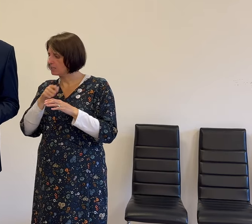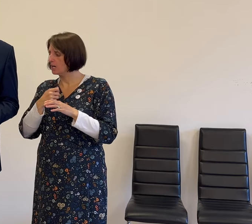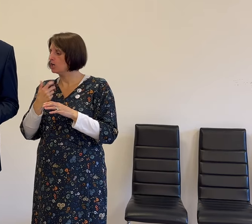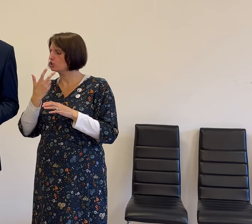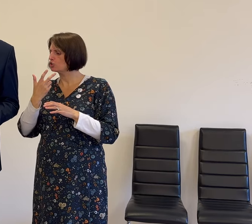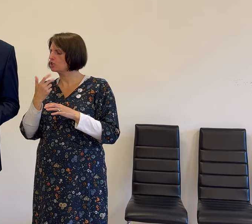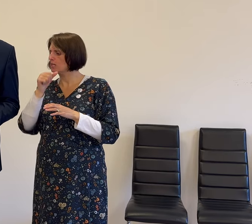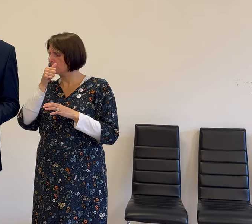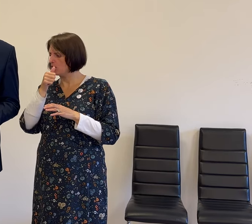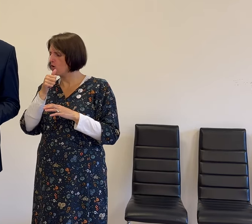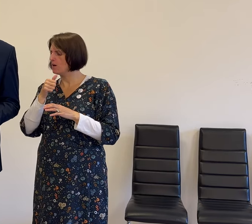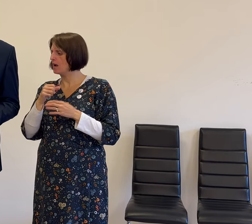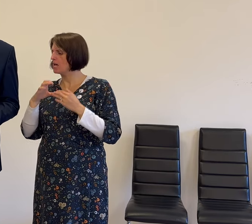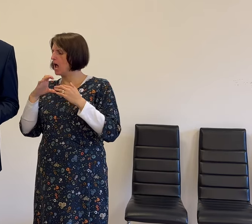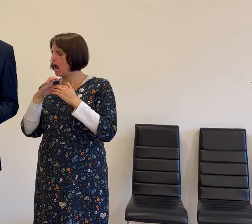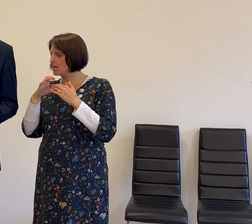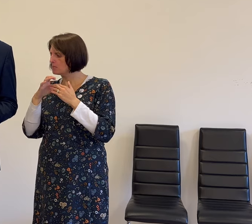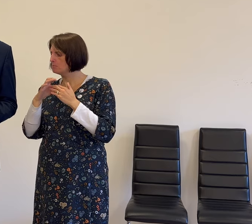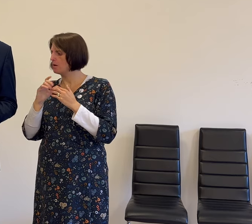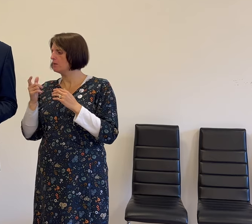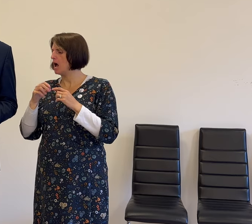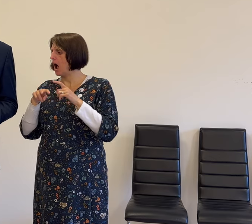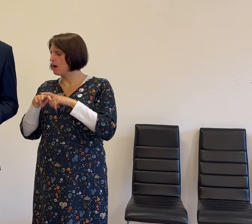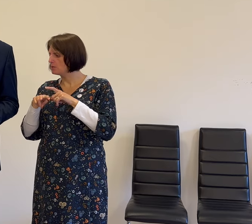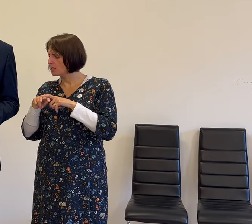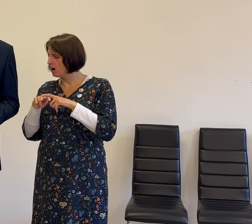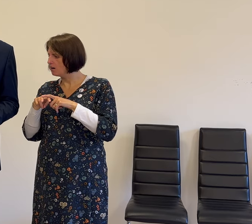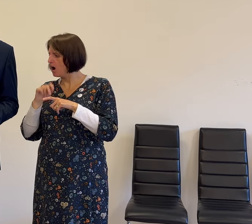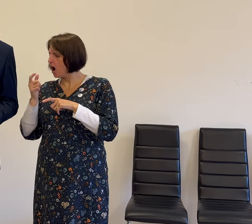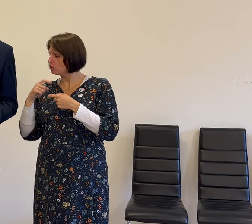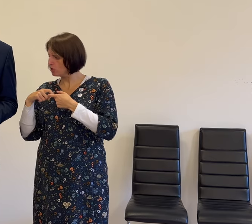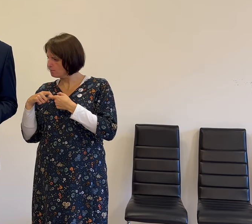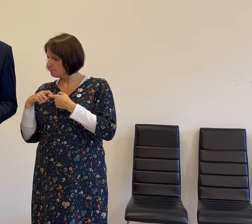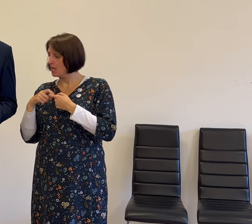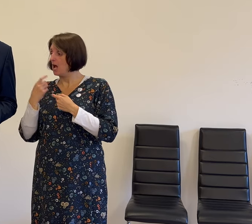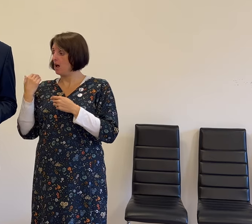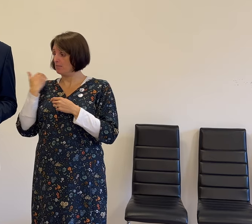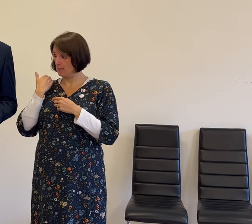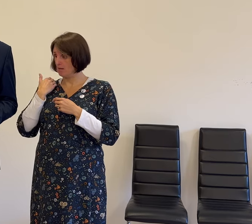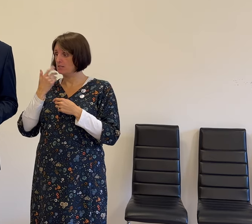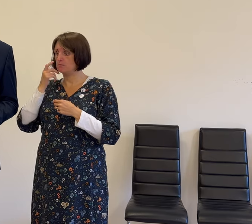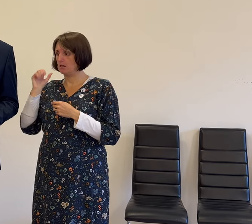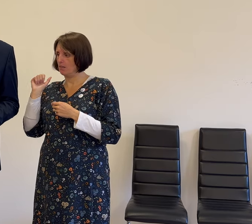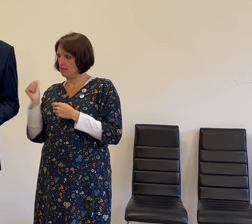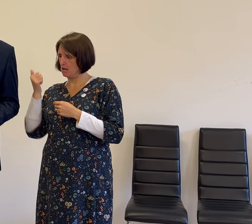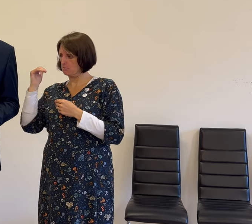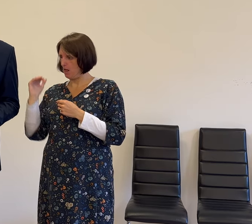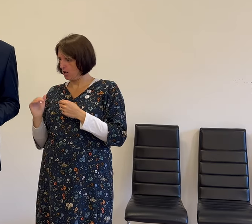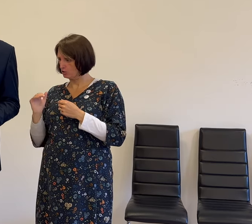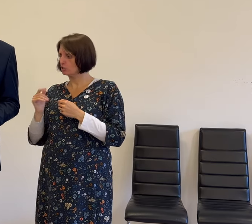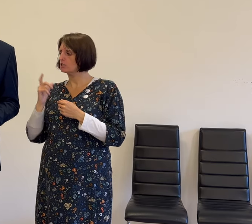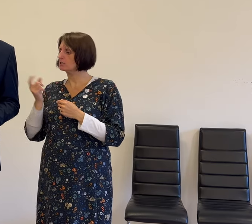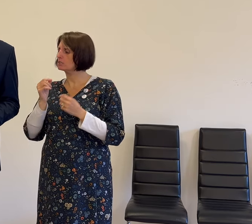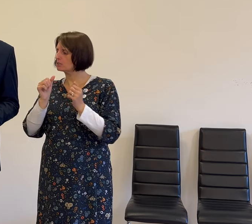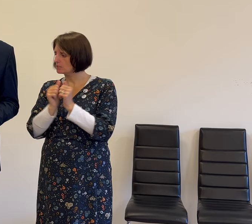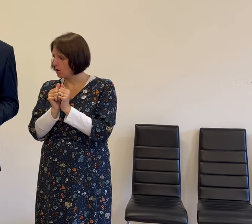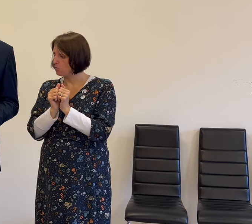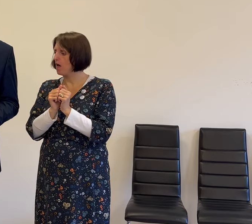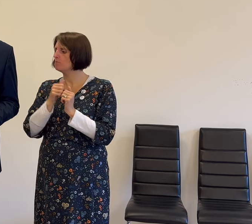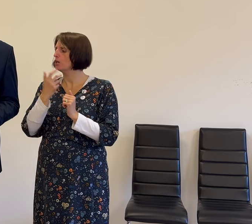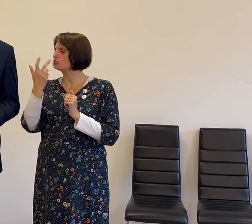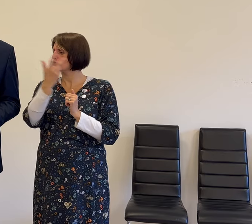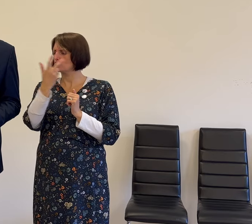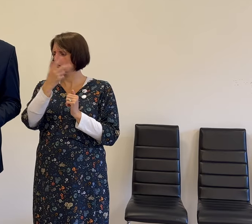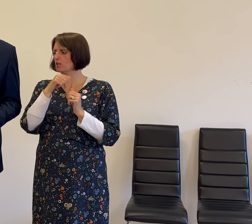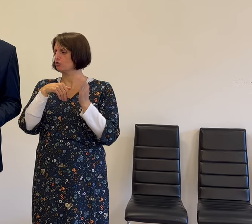Eliab, druhý po něm Abinádab a třetí Šam. David, ten byl nejmladší, se Saulem odešli 3